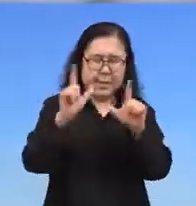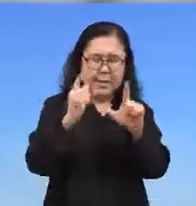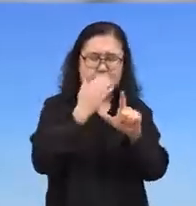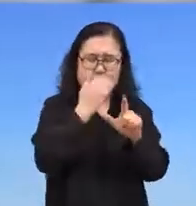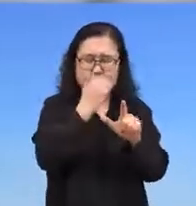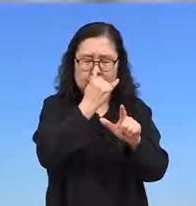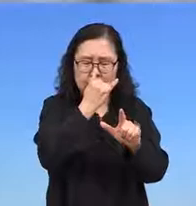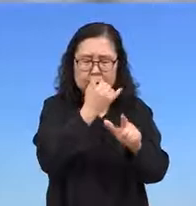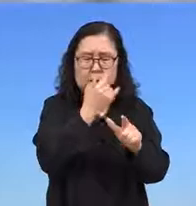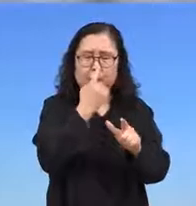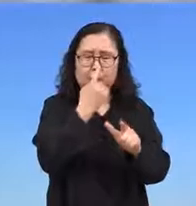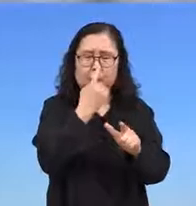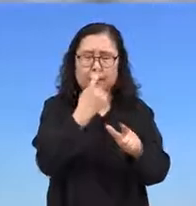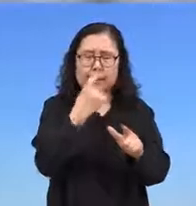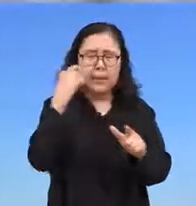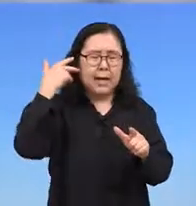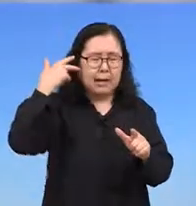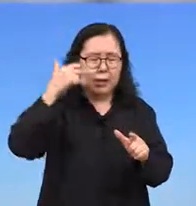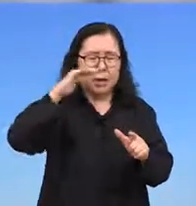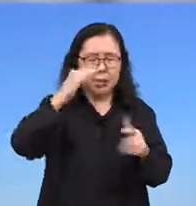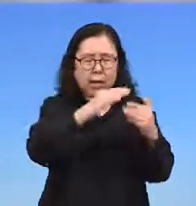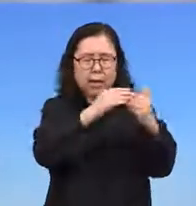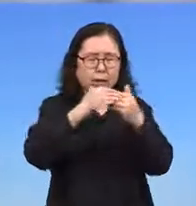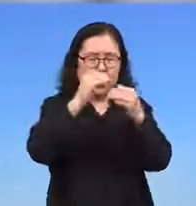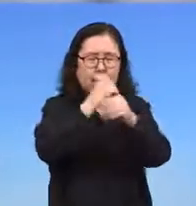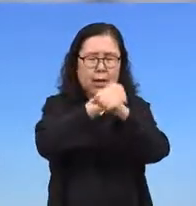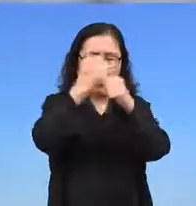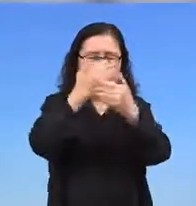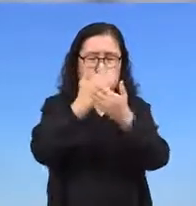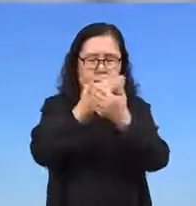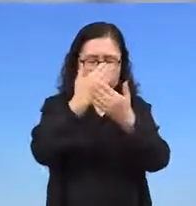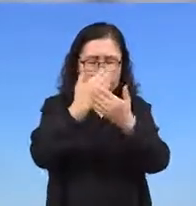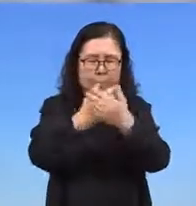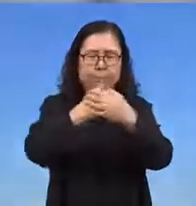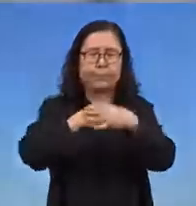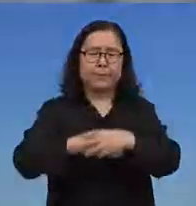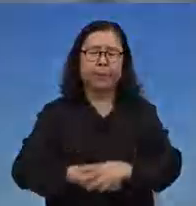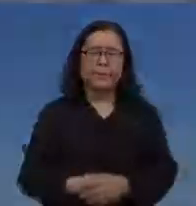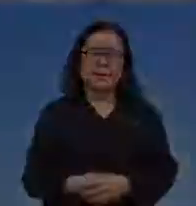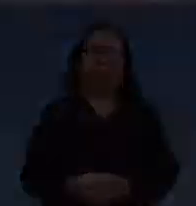그런 귀하고 멋진 한 주간이 되도록 주님 인도하여 주시옵소서.